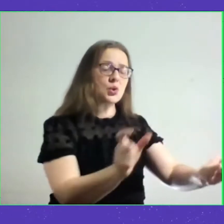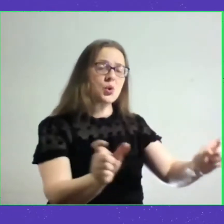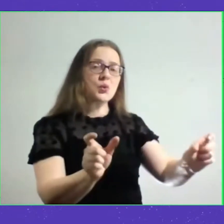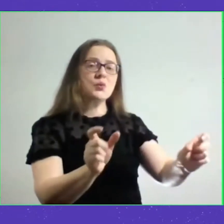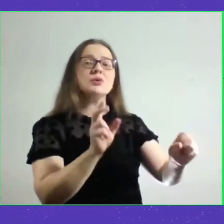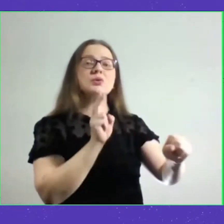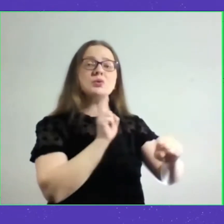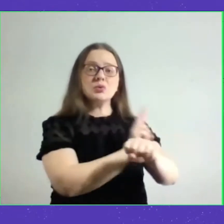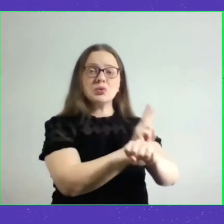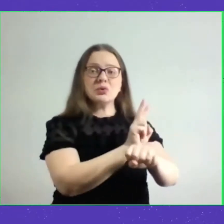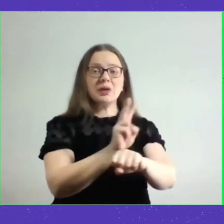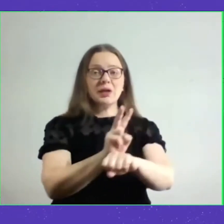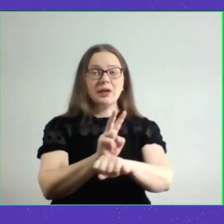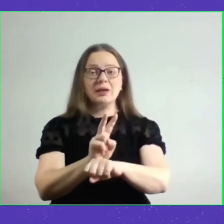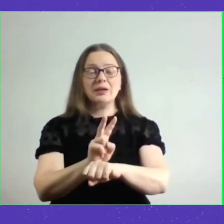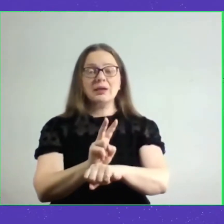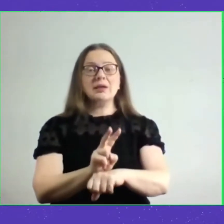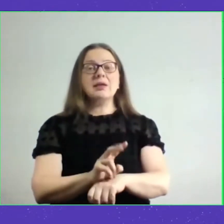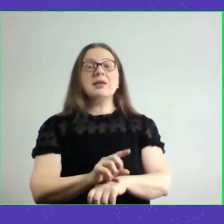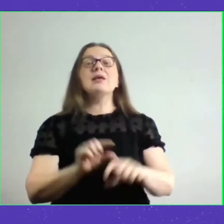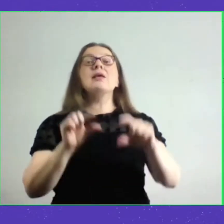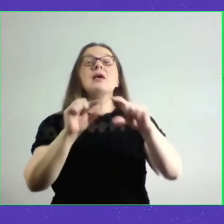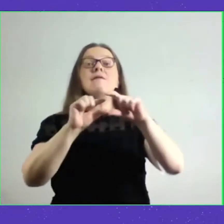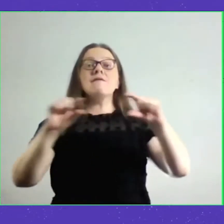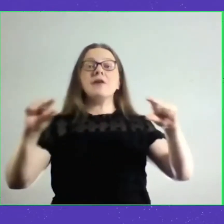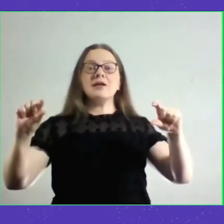posso orar por você,